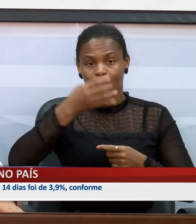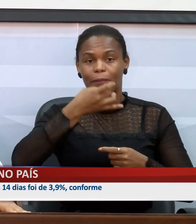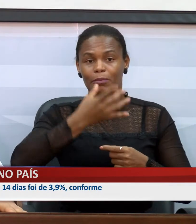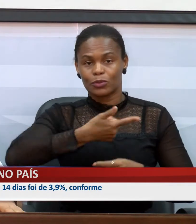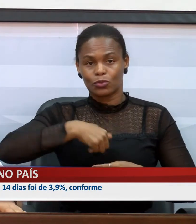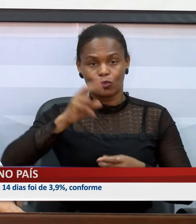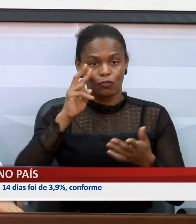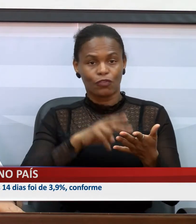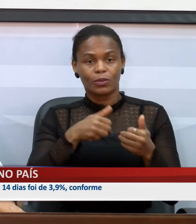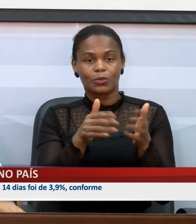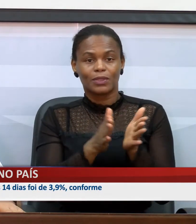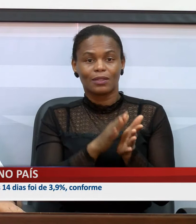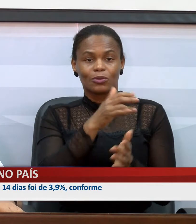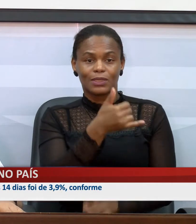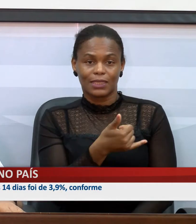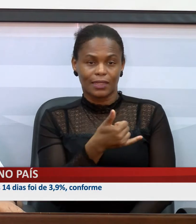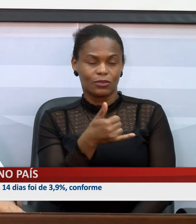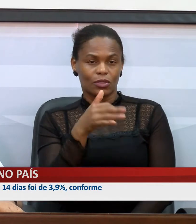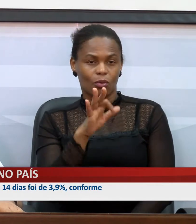permitiu-nos identificar um total de